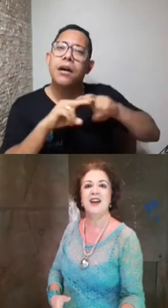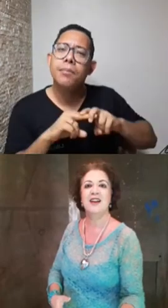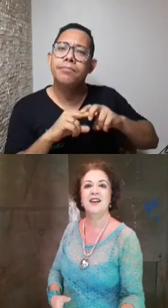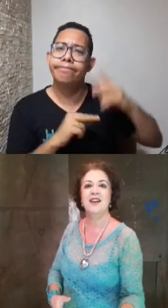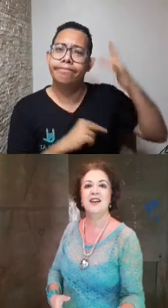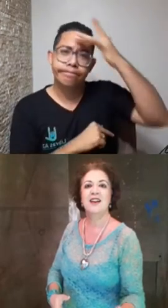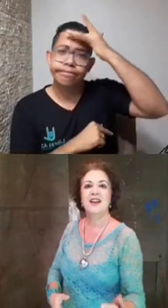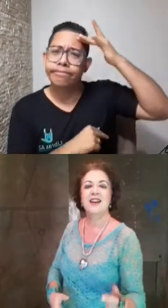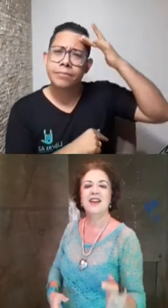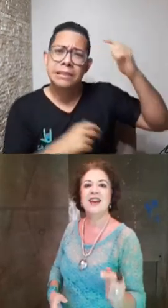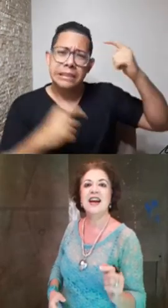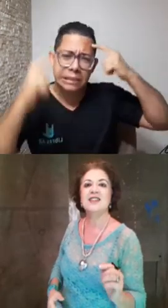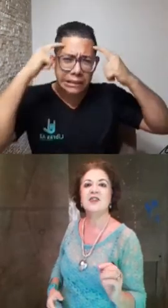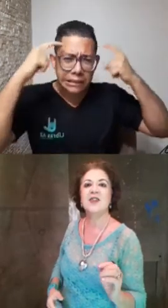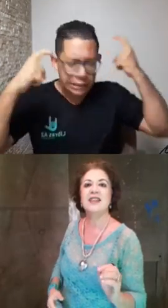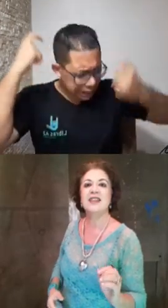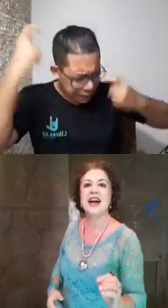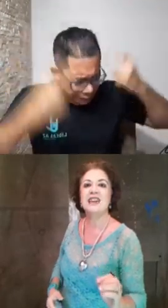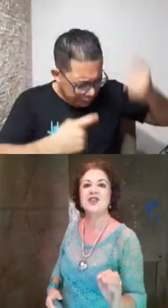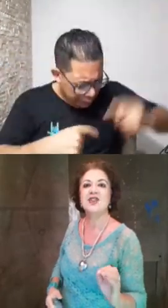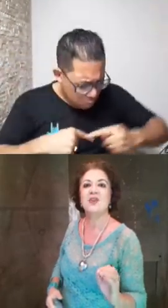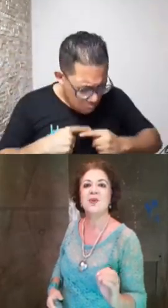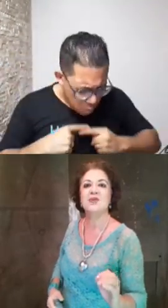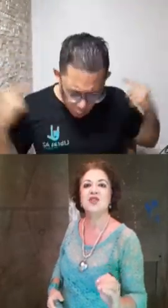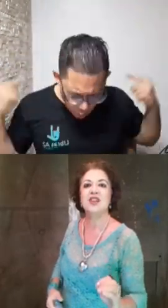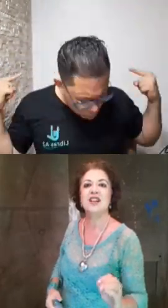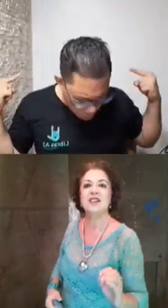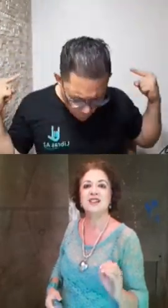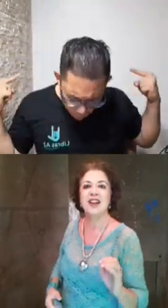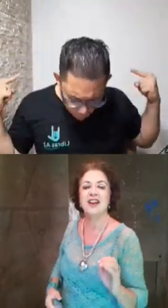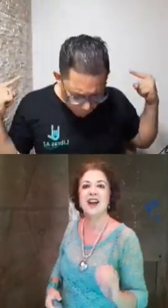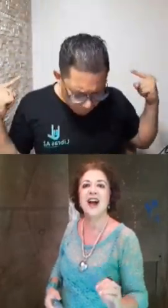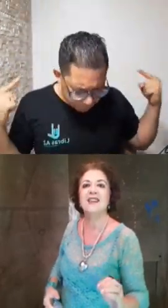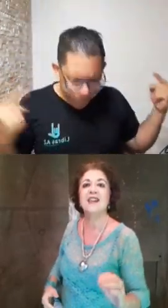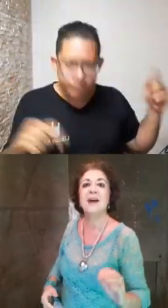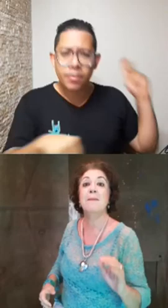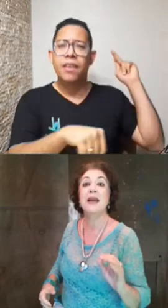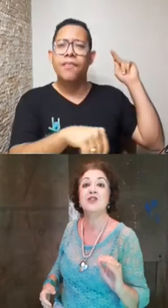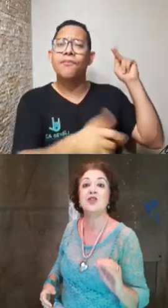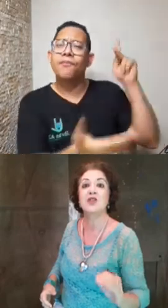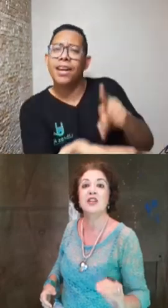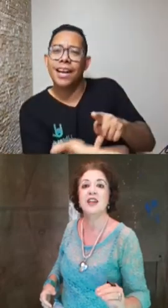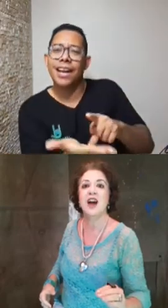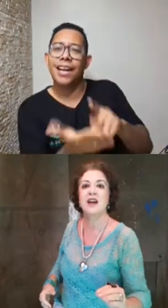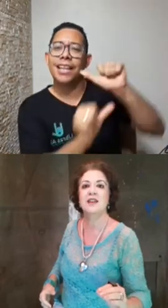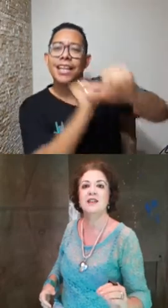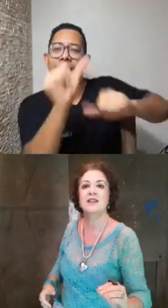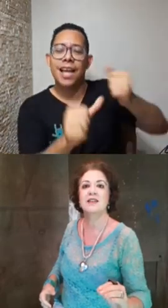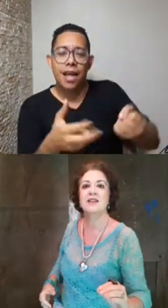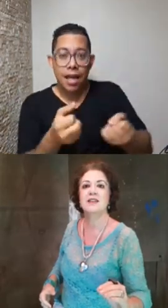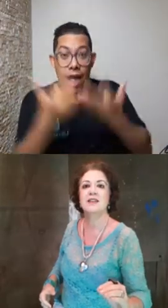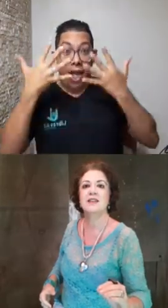vida e as verdades contidas em cada mentira.